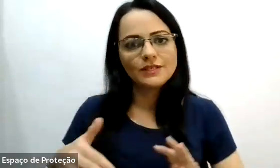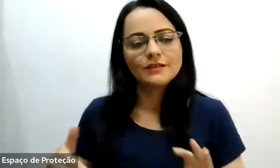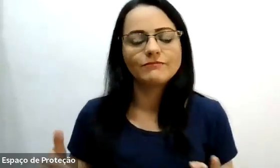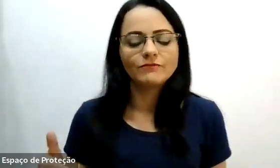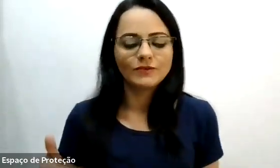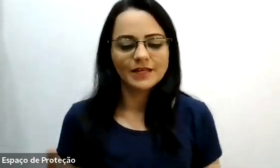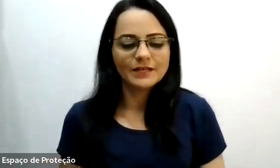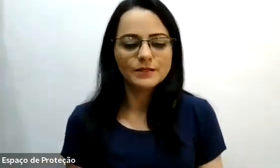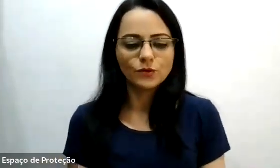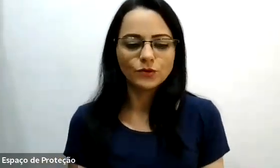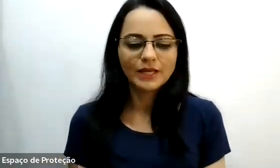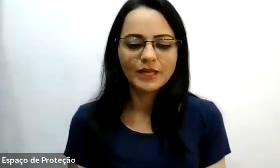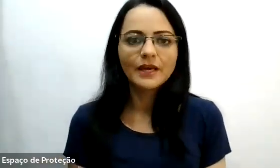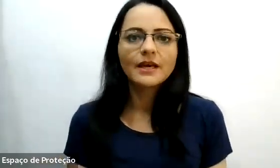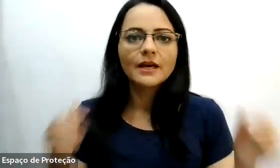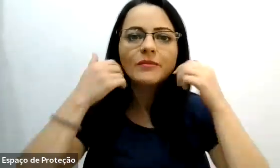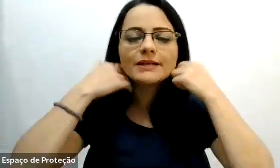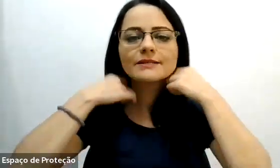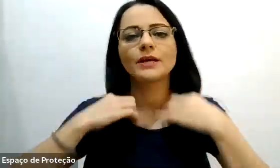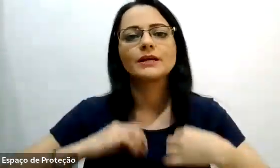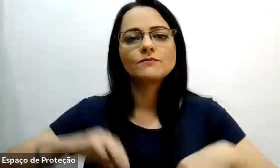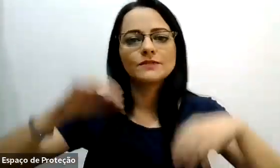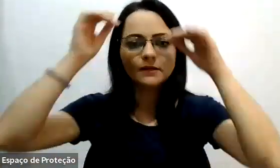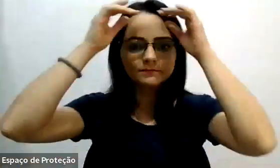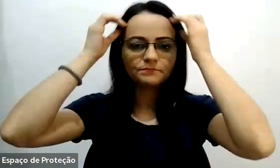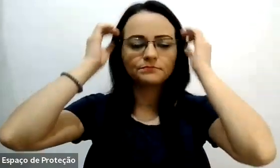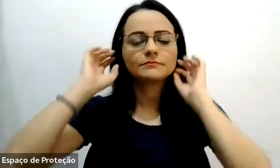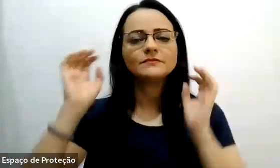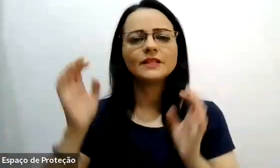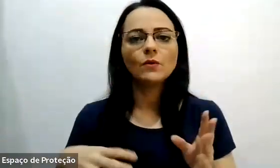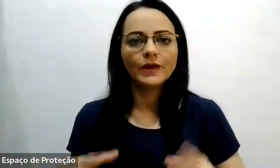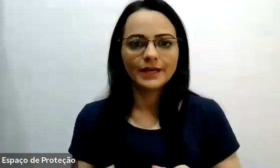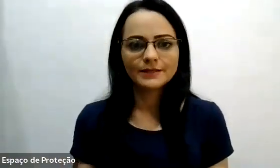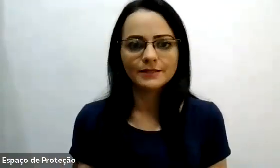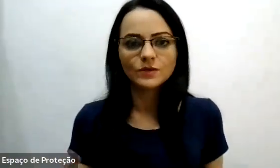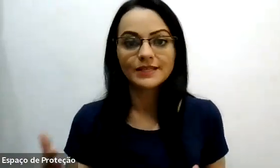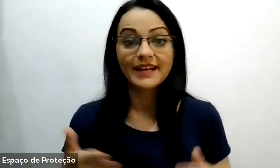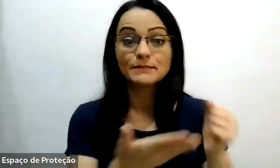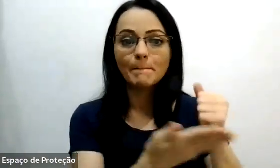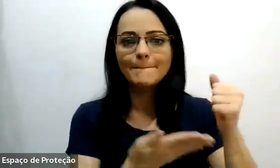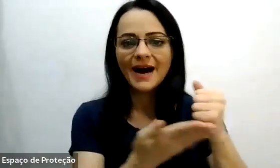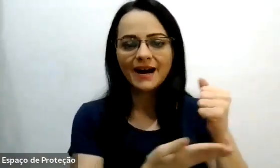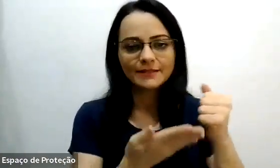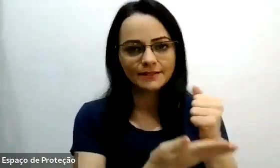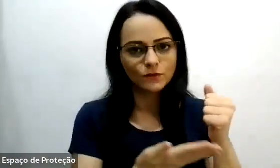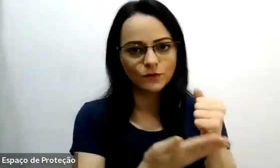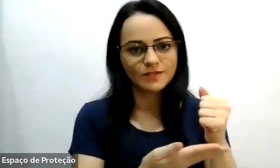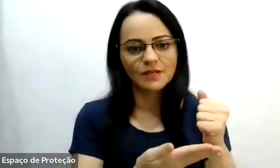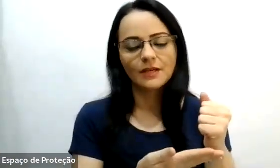que vão estar nesse curso aqui, mas se por acaso você não conhece os sinais básicos,